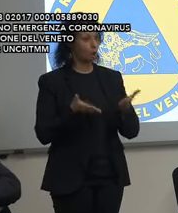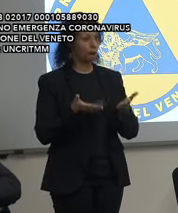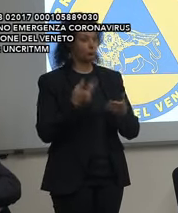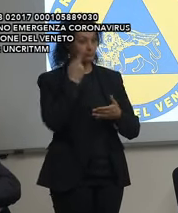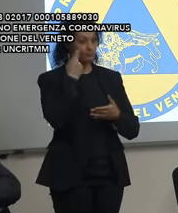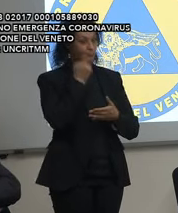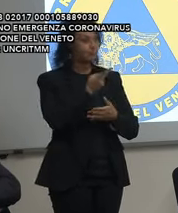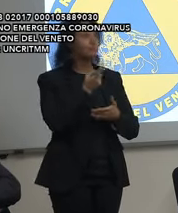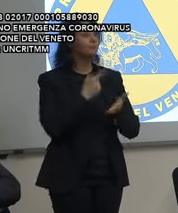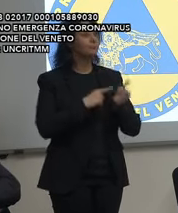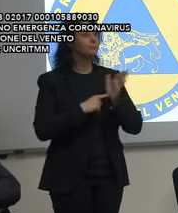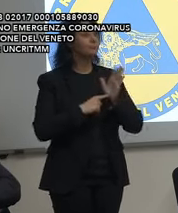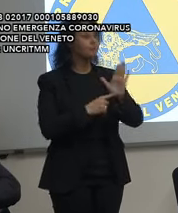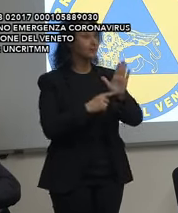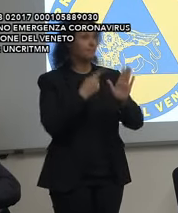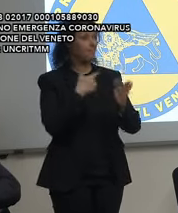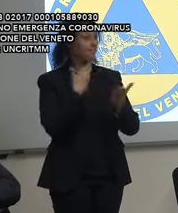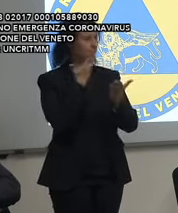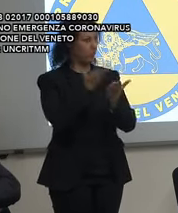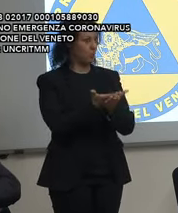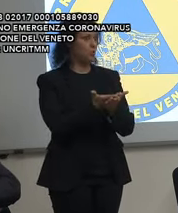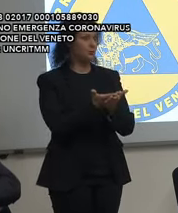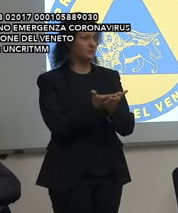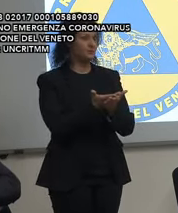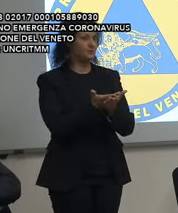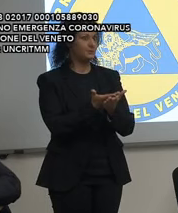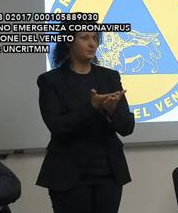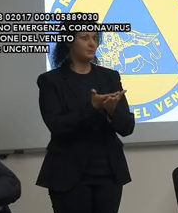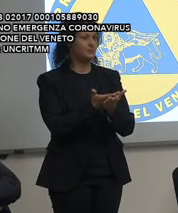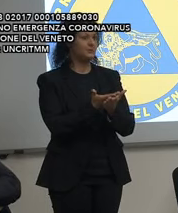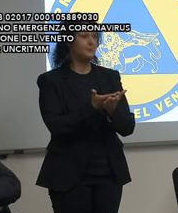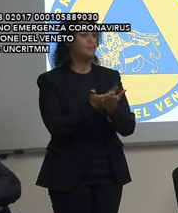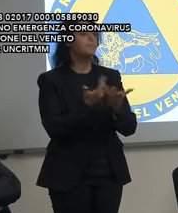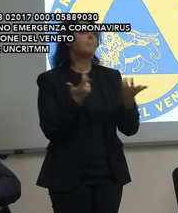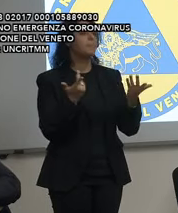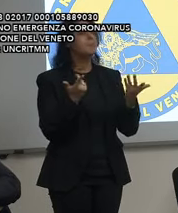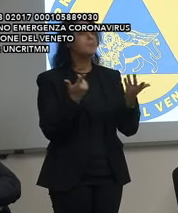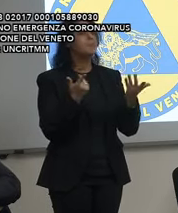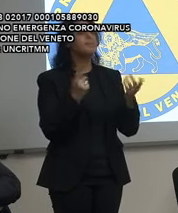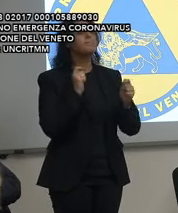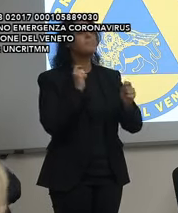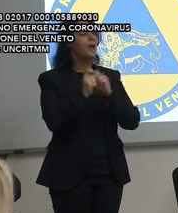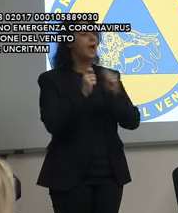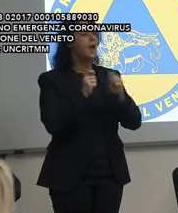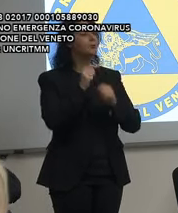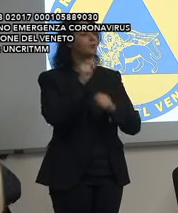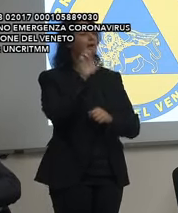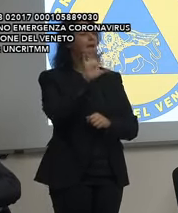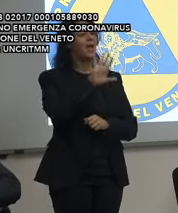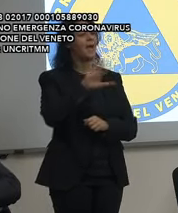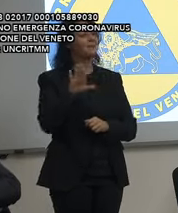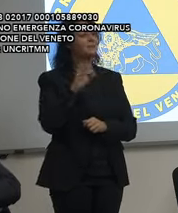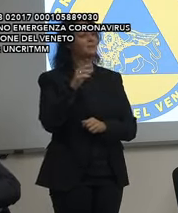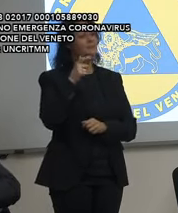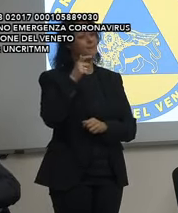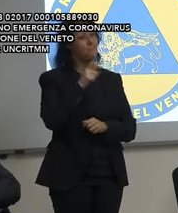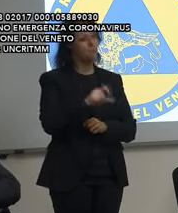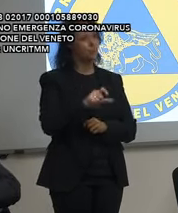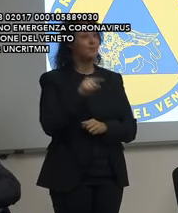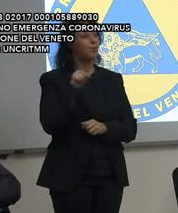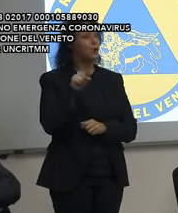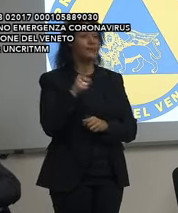proponiamo, è facile parlare della soluzione di Padova Est perché ragioniamo sul nuovo, non